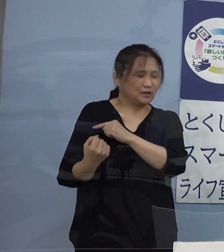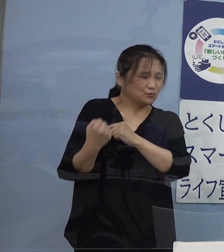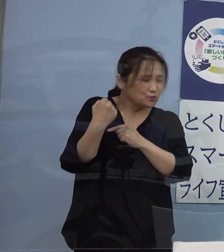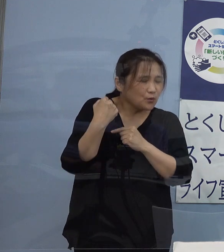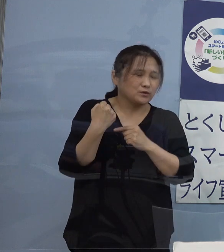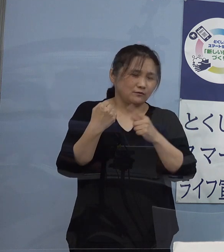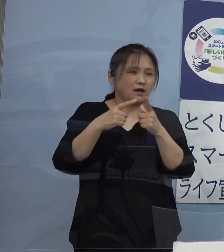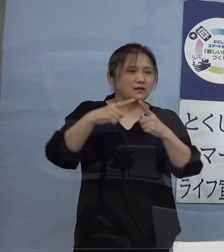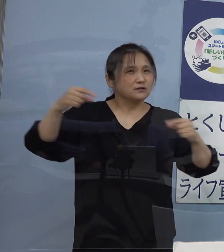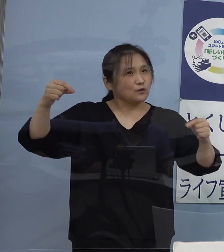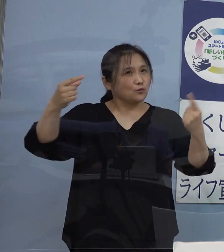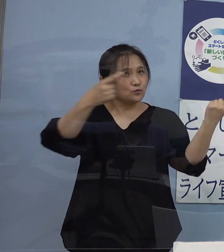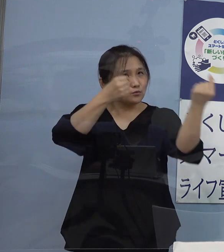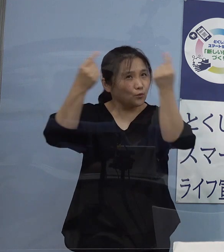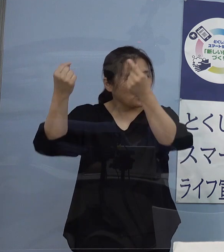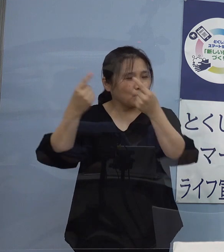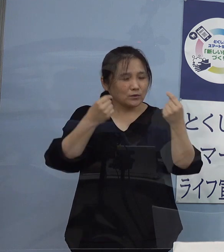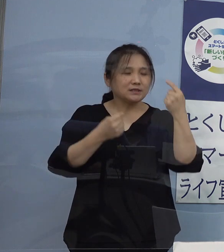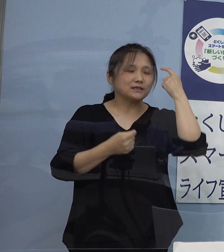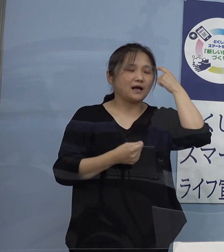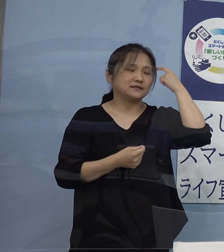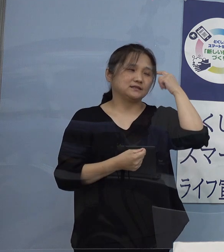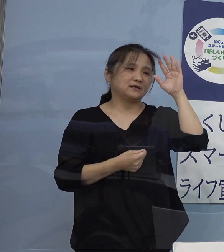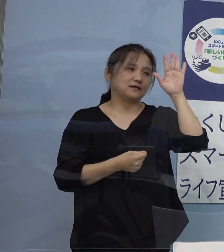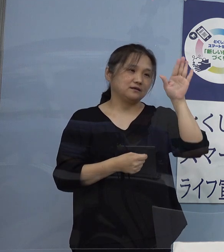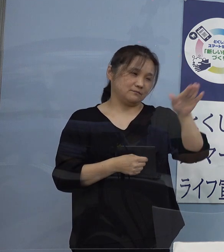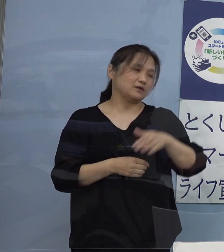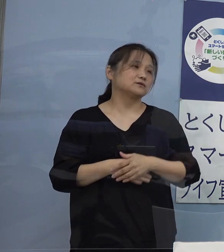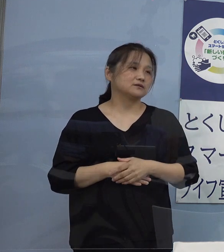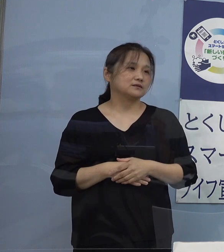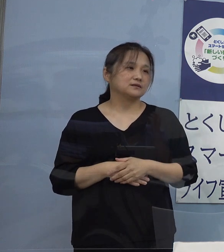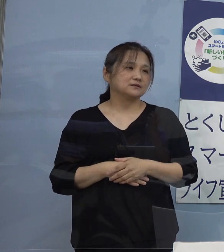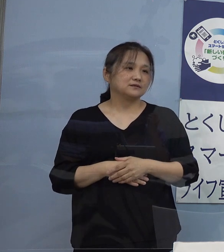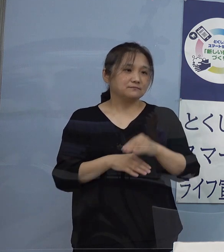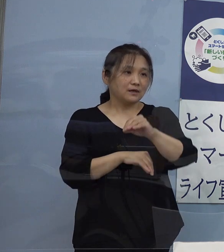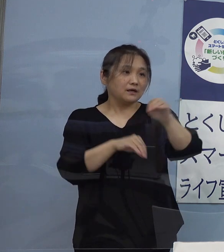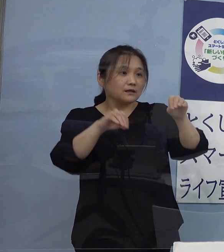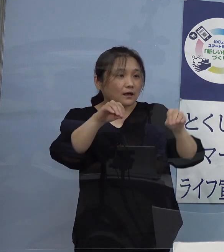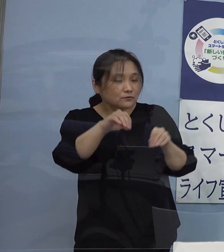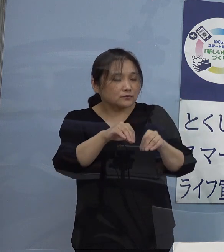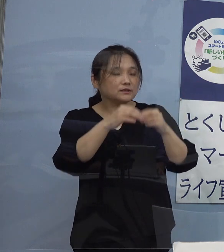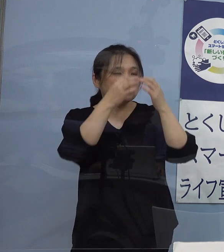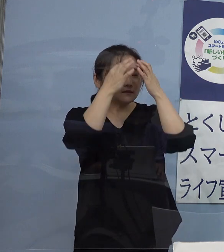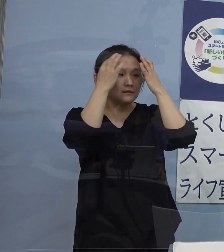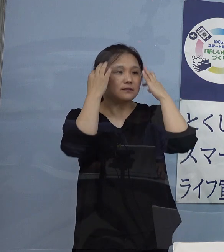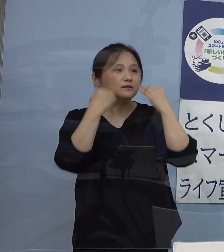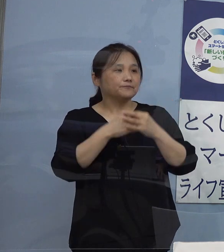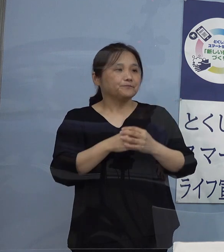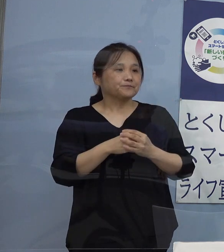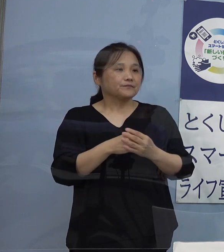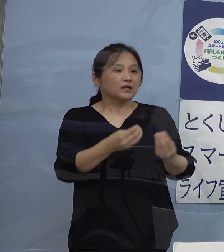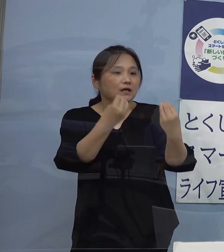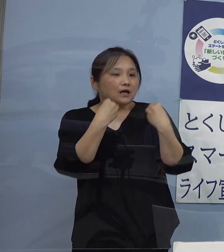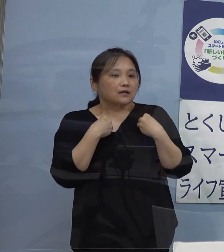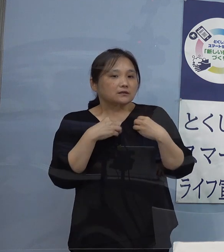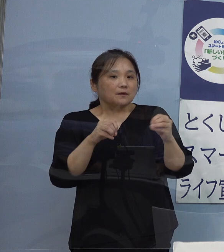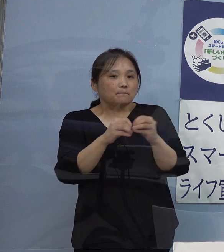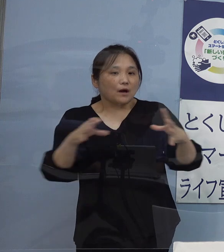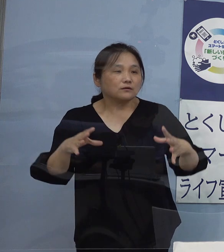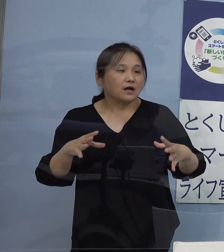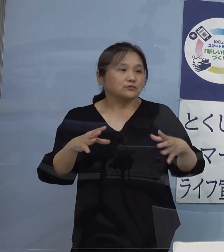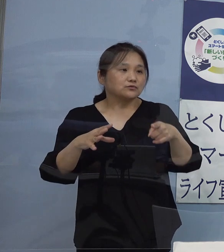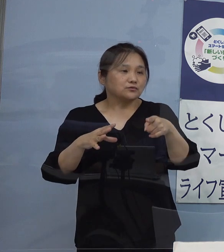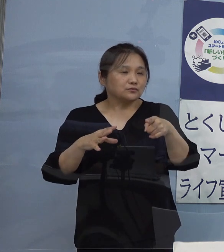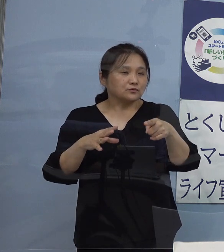国同様に感じているところです。まあ、そういうことであるから逆に、いわゆる感染爆発的なものが起こった